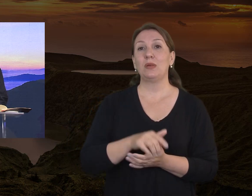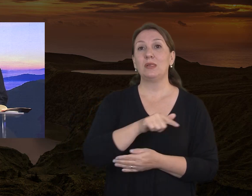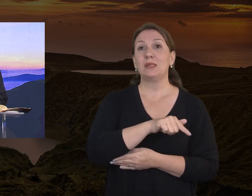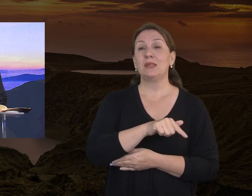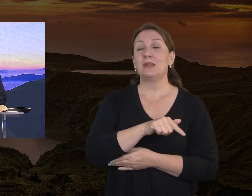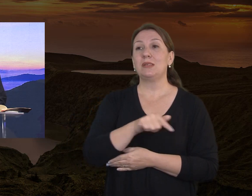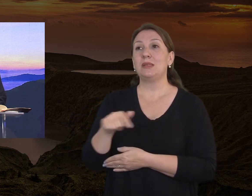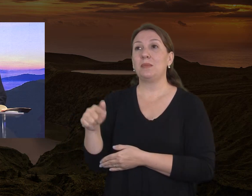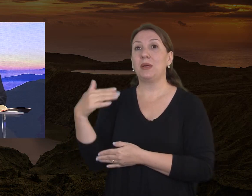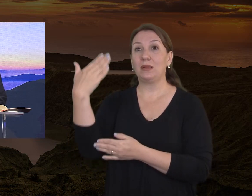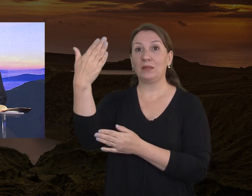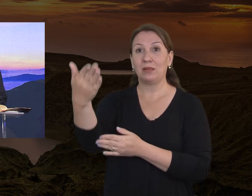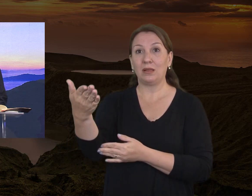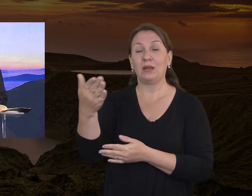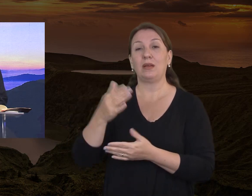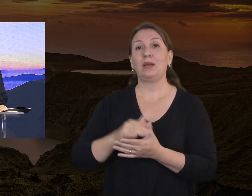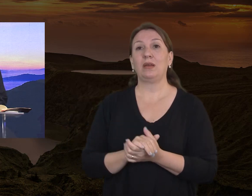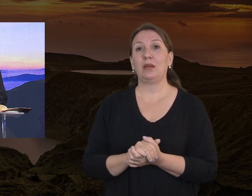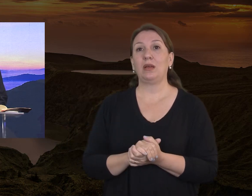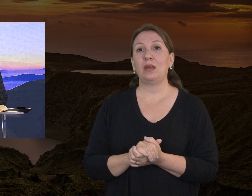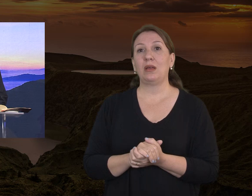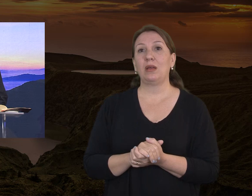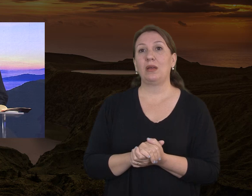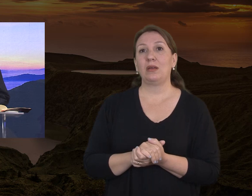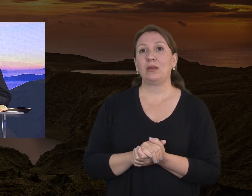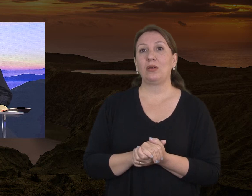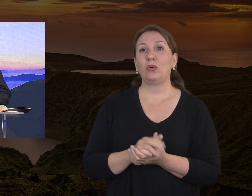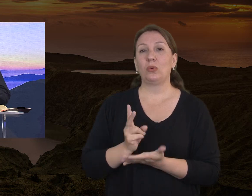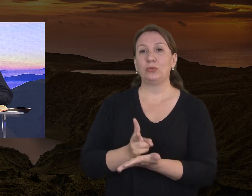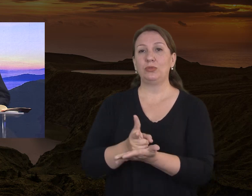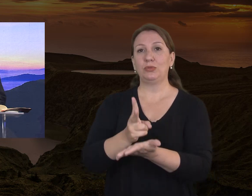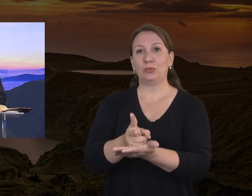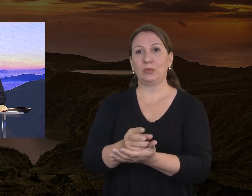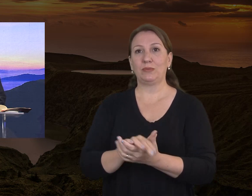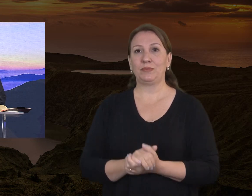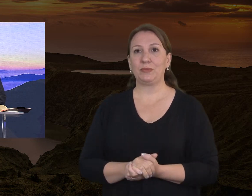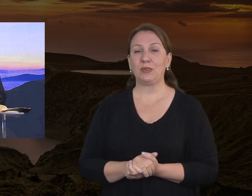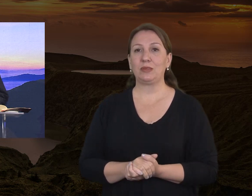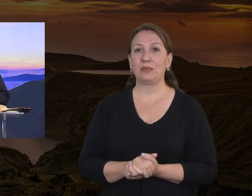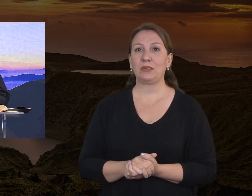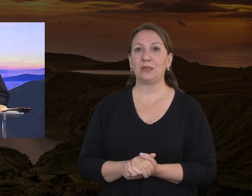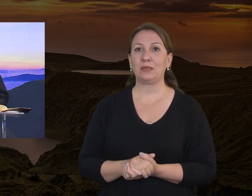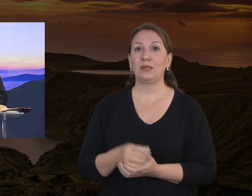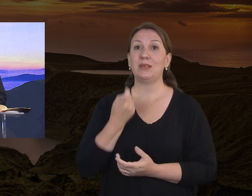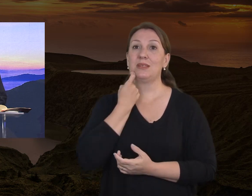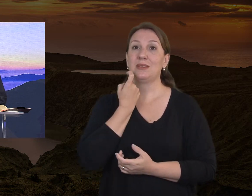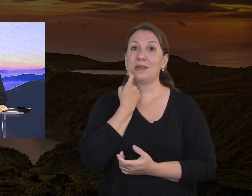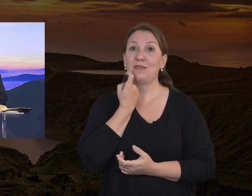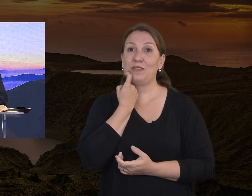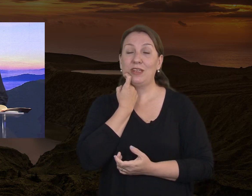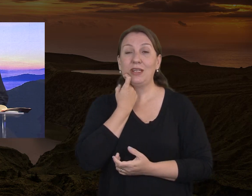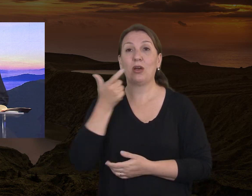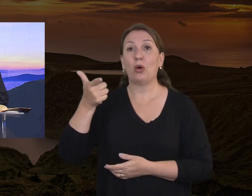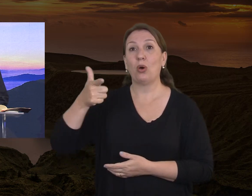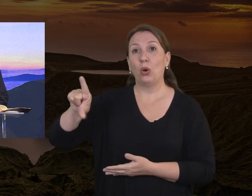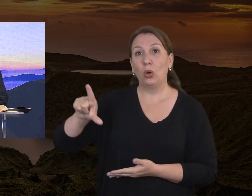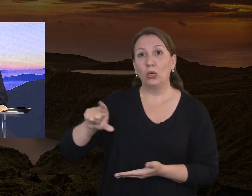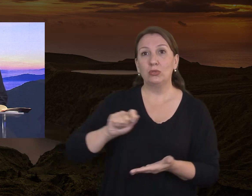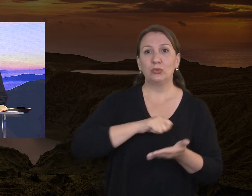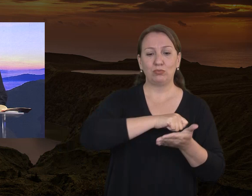na quinta-feira e sexta-feira. Eu tive de fazer um outro esboço para este